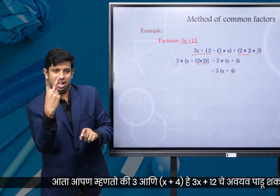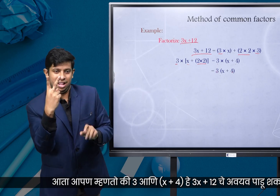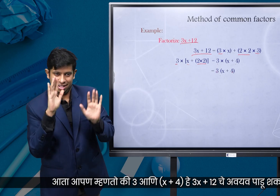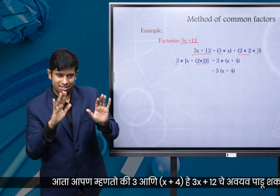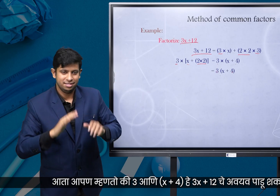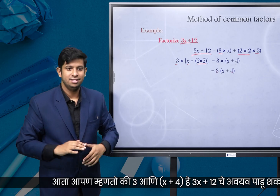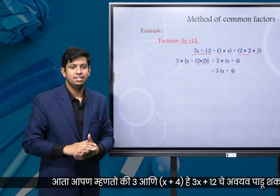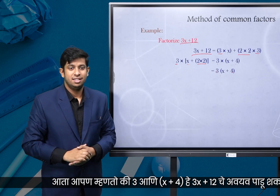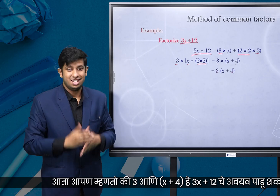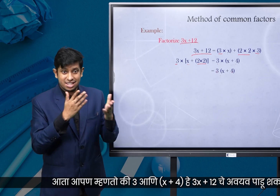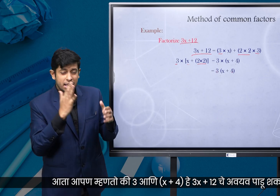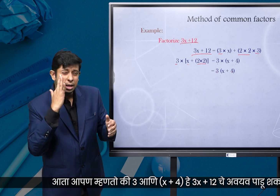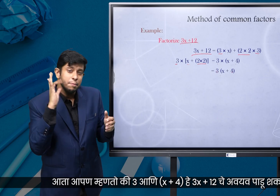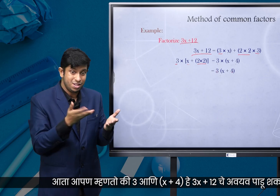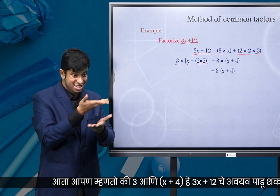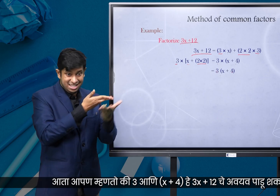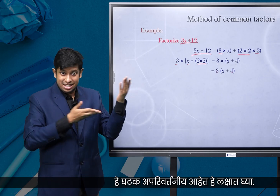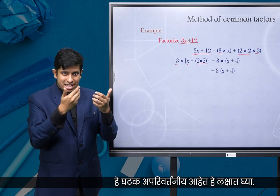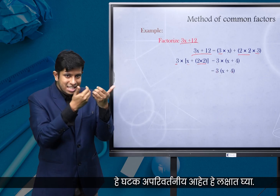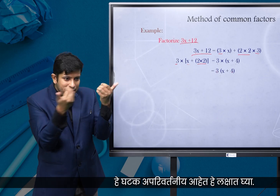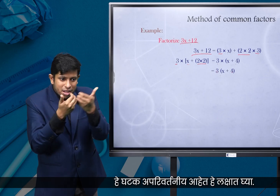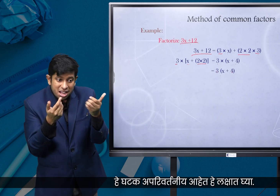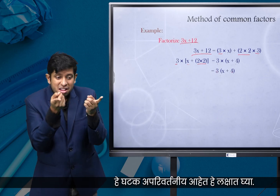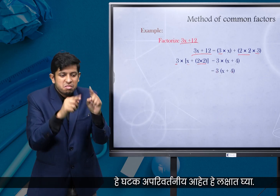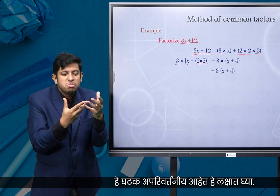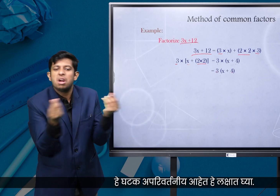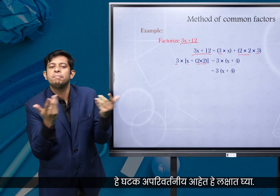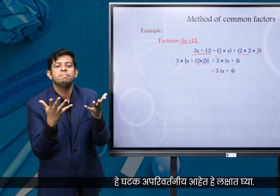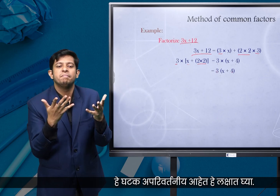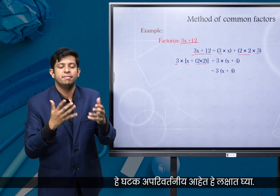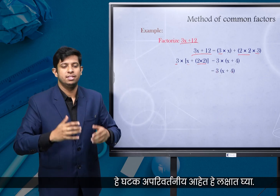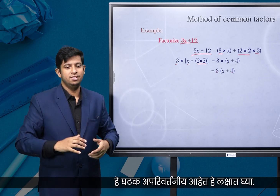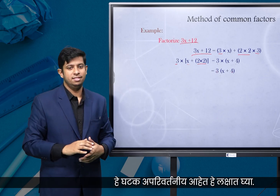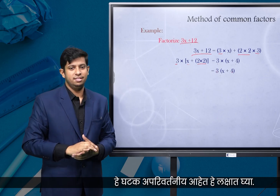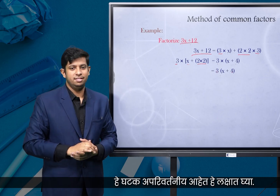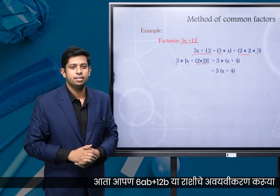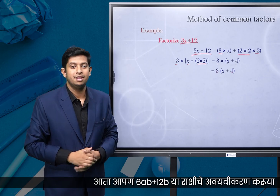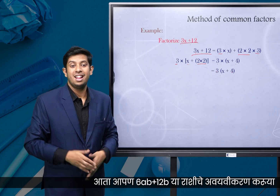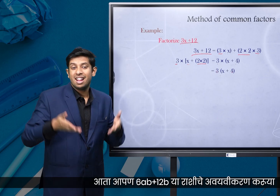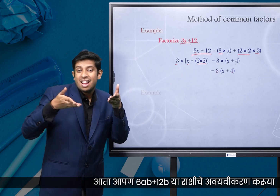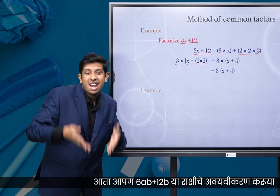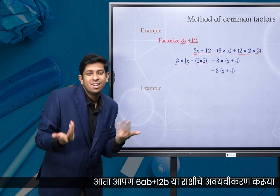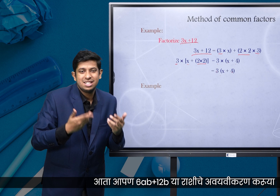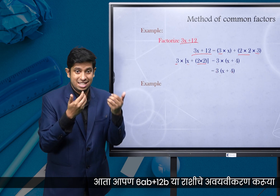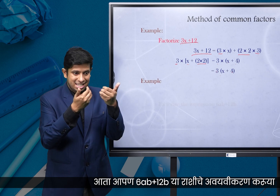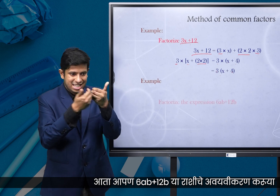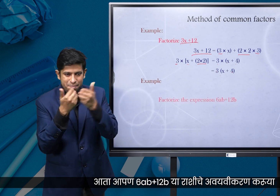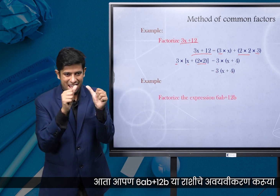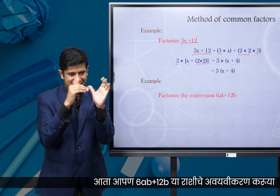अवयव पाडू शकतात. तसेच हे घटक अपरिवर्तनीय आहेत. आपण 6ab